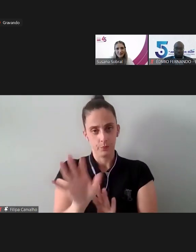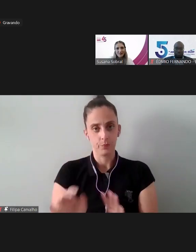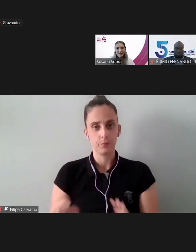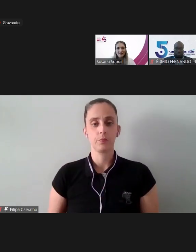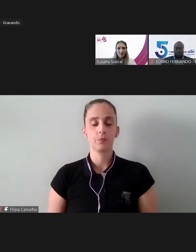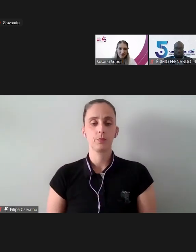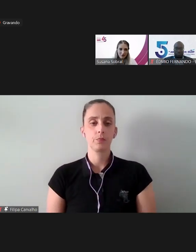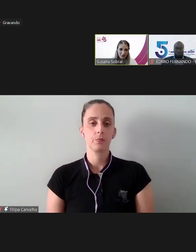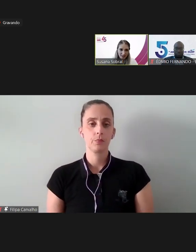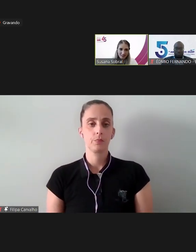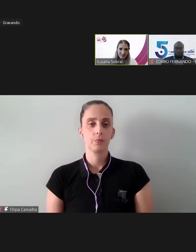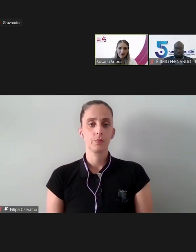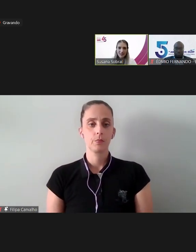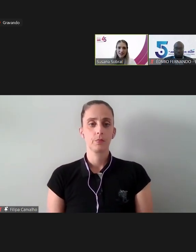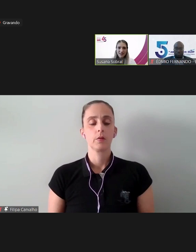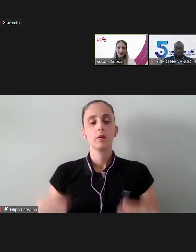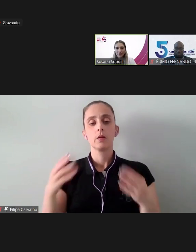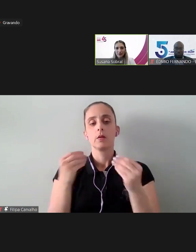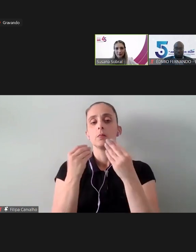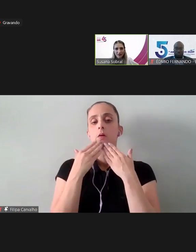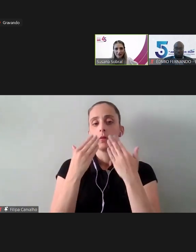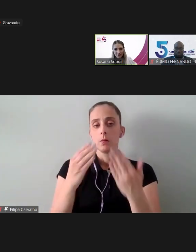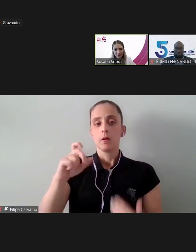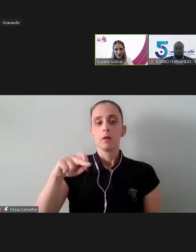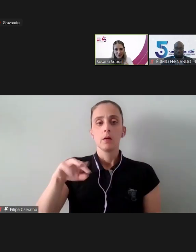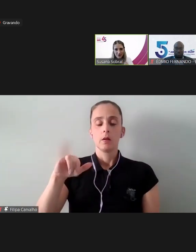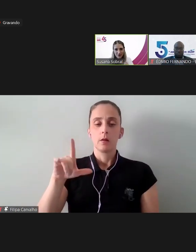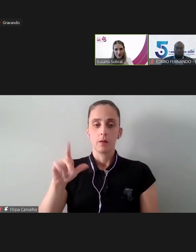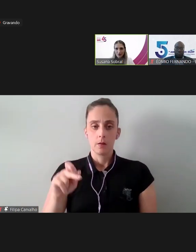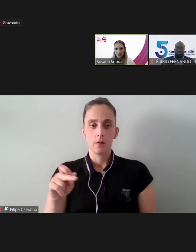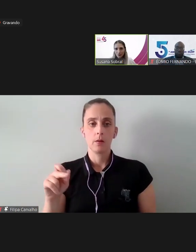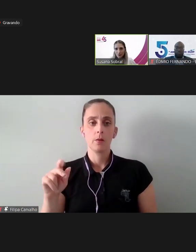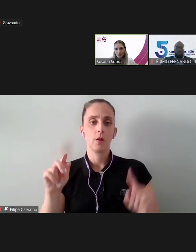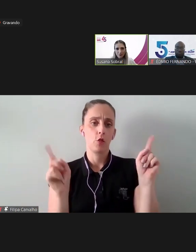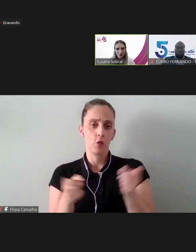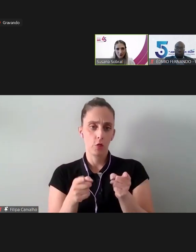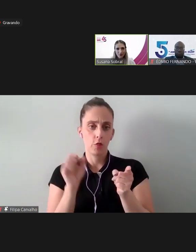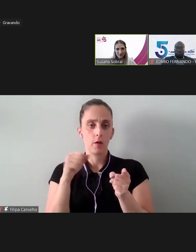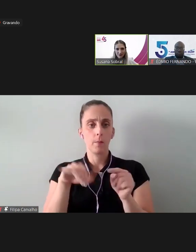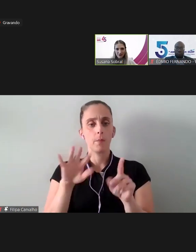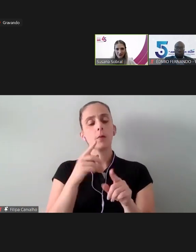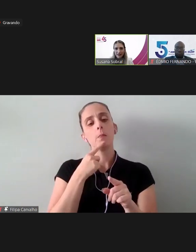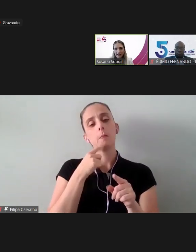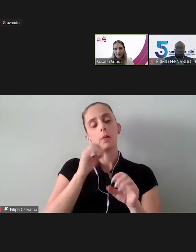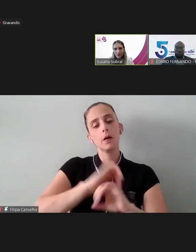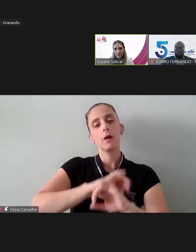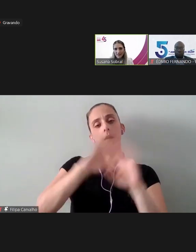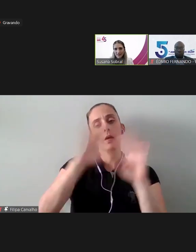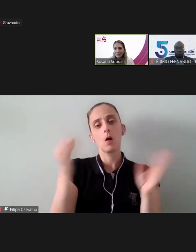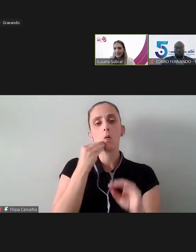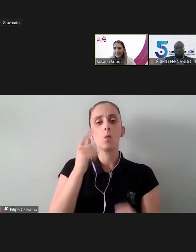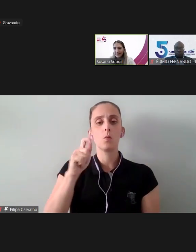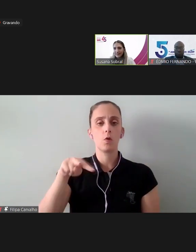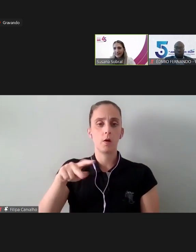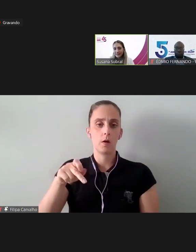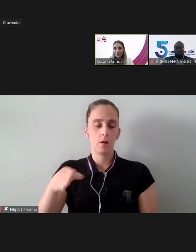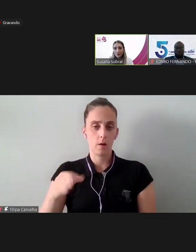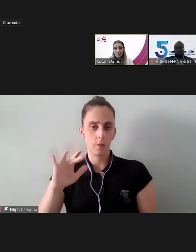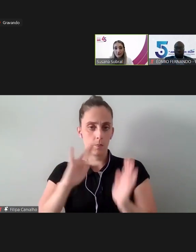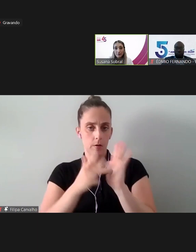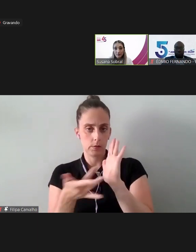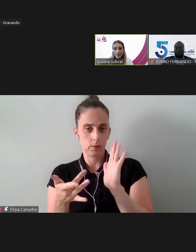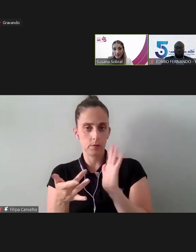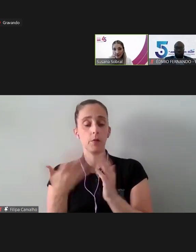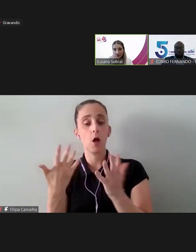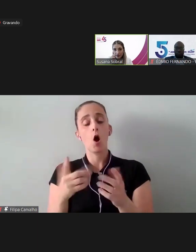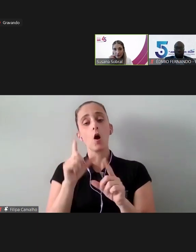debate. Muito obrigada, Camila. Acho que foi uma breve introdução, mas que deu para perceber muito bem o contexto da ENAP do Brasil. E agora